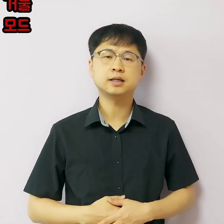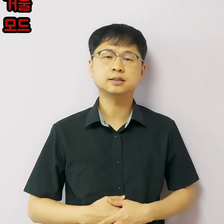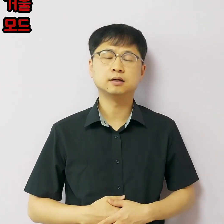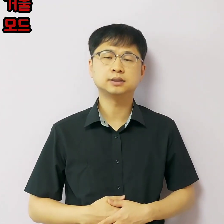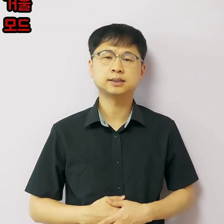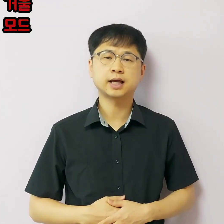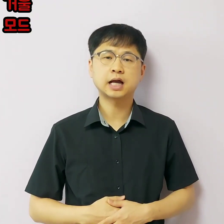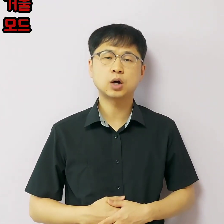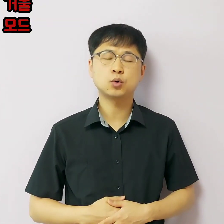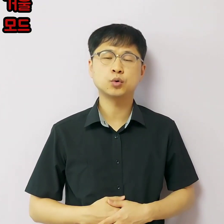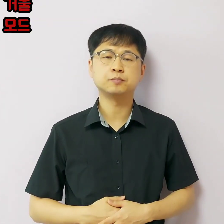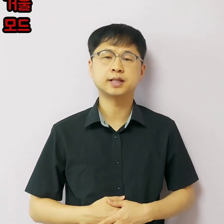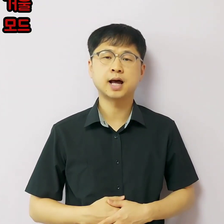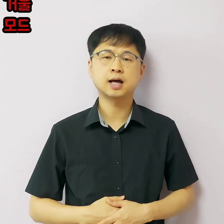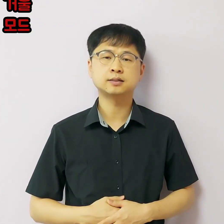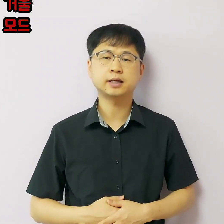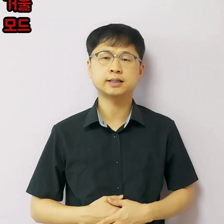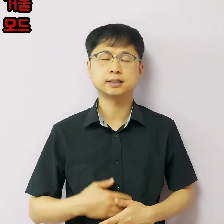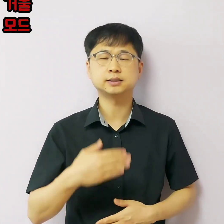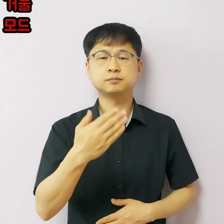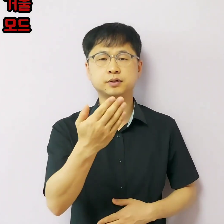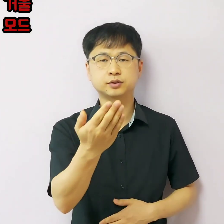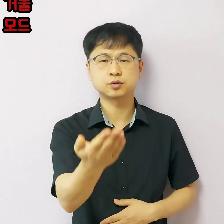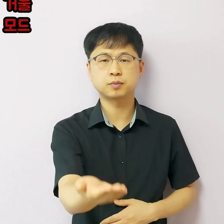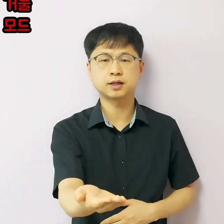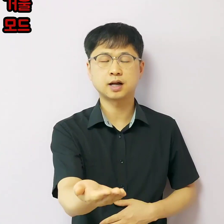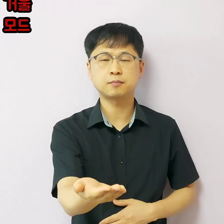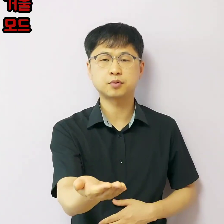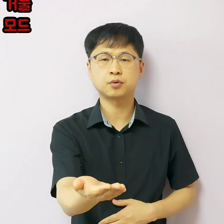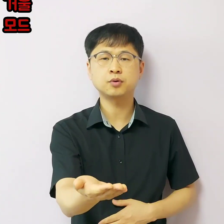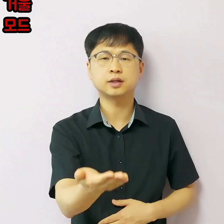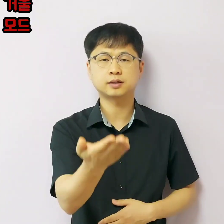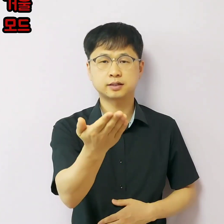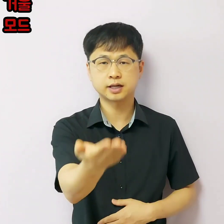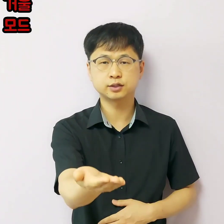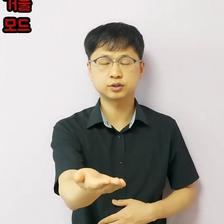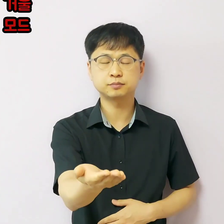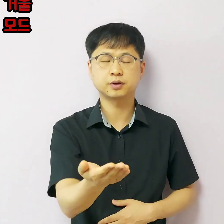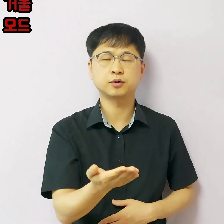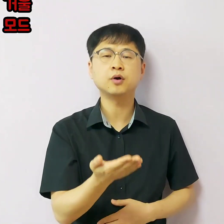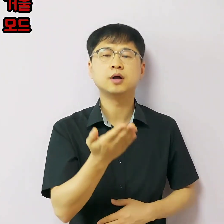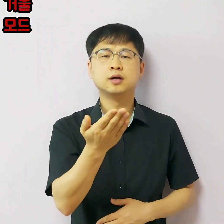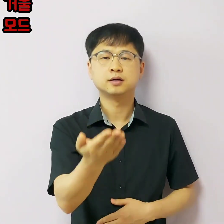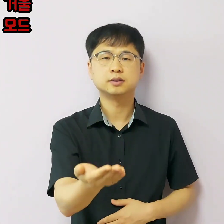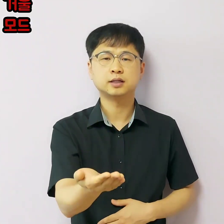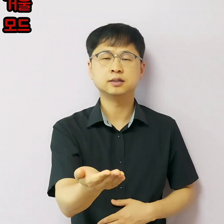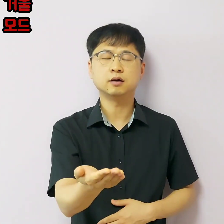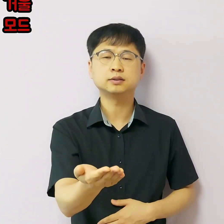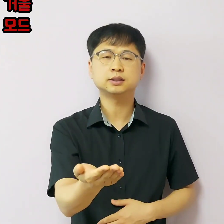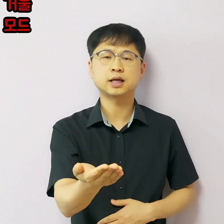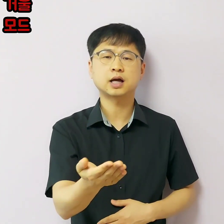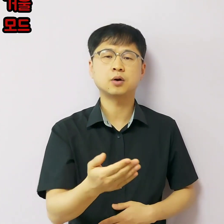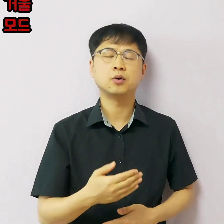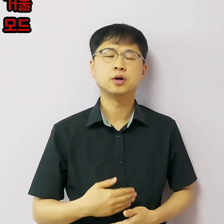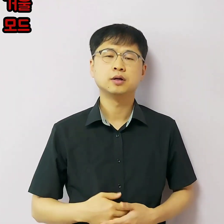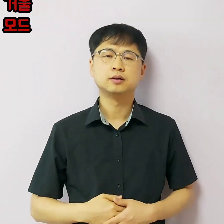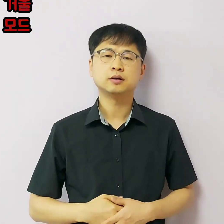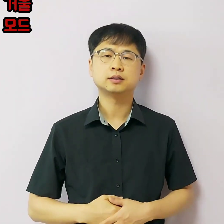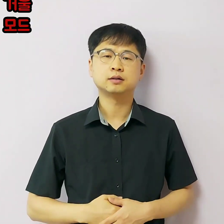그대는 어찌 생각하오입니다. 그대 당신은 배웠죠. 손바닥을 앞으로 향해 주시면 되고요. 그대는 어찌 생각하오.